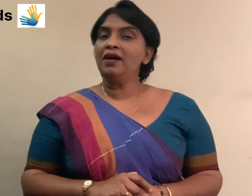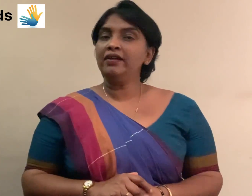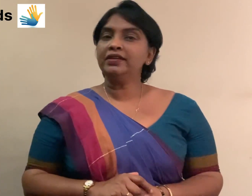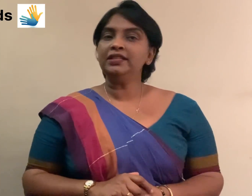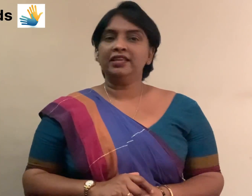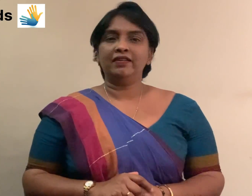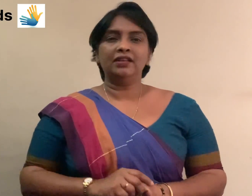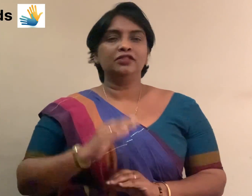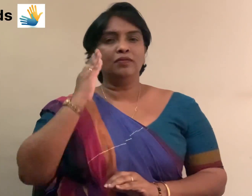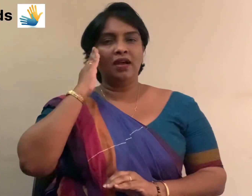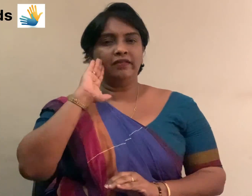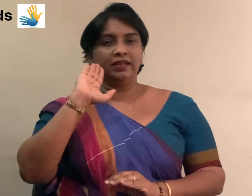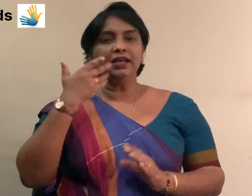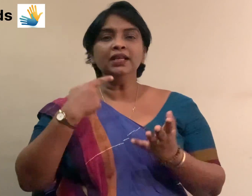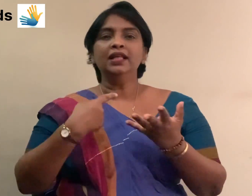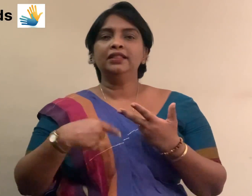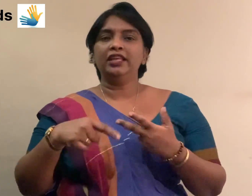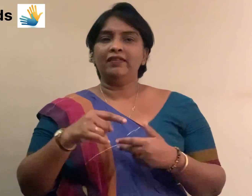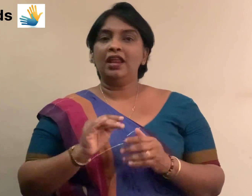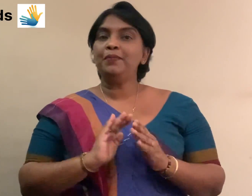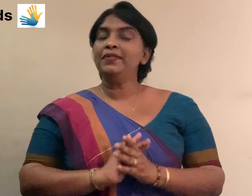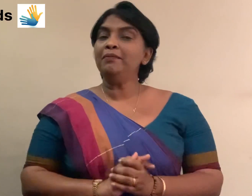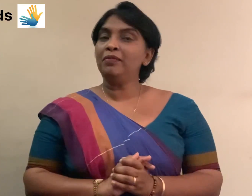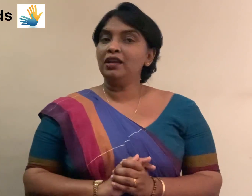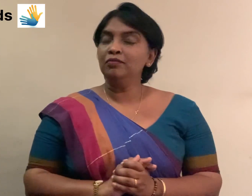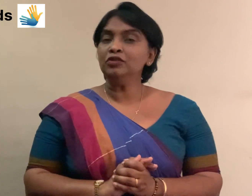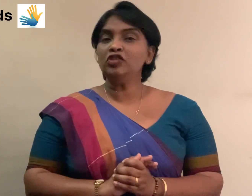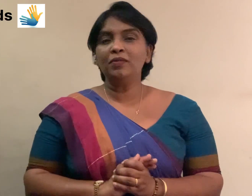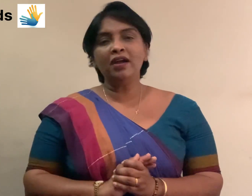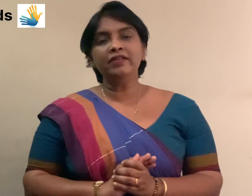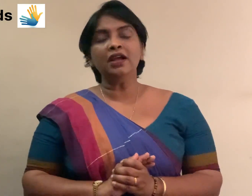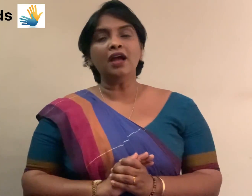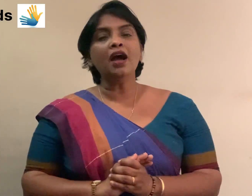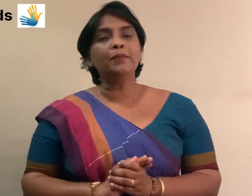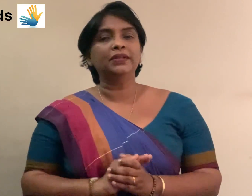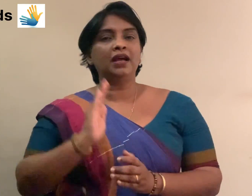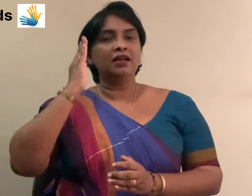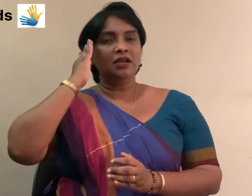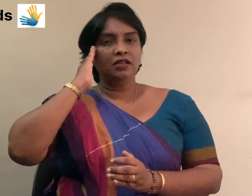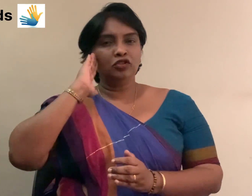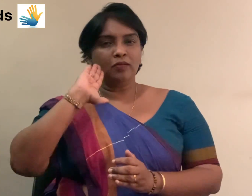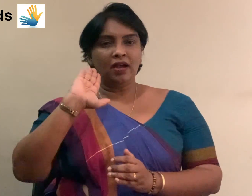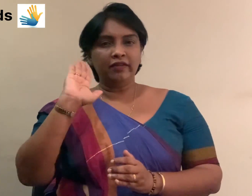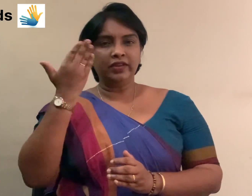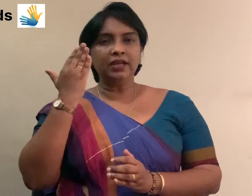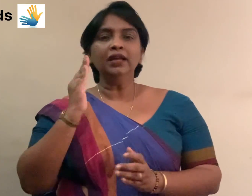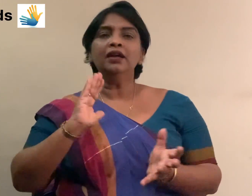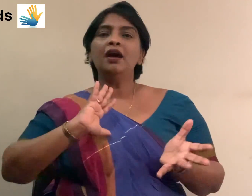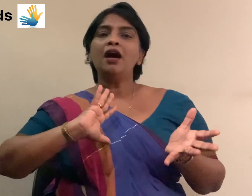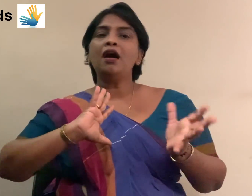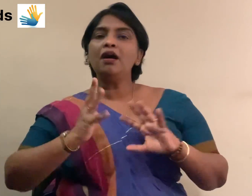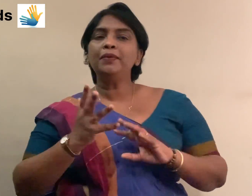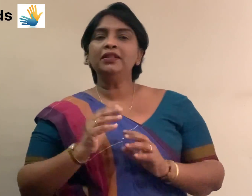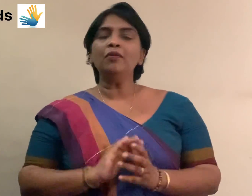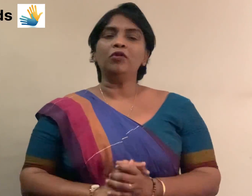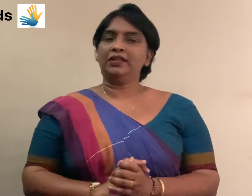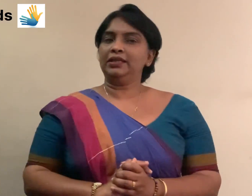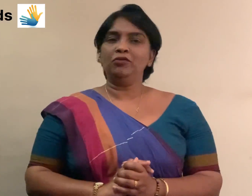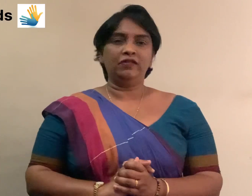ස්වභාවික දේවල්. ස්වභාවික දේවල්. අපි දැන් බලමු ස්වභාවික ආපදා. ස්වභාවික ආපදා මොනවද